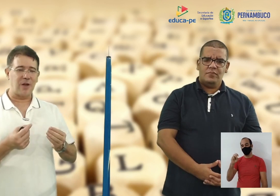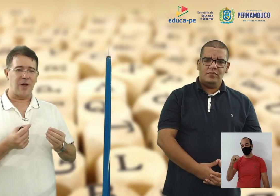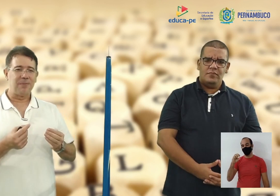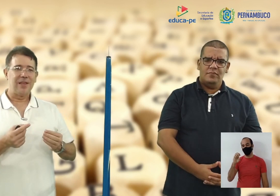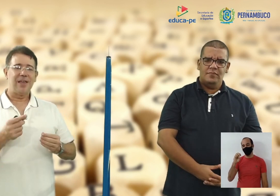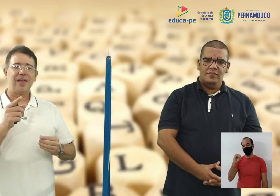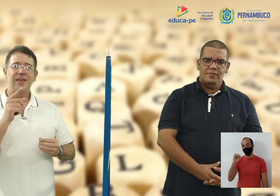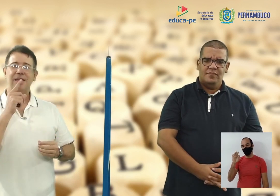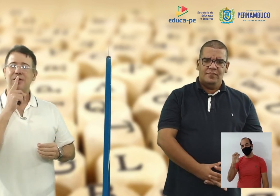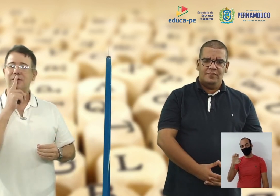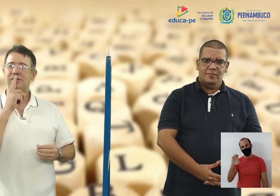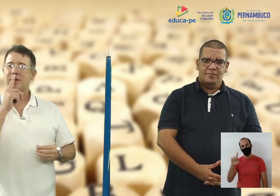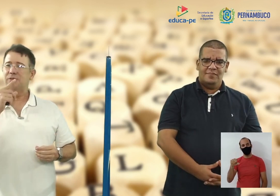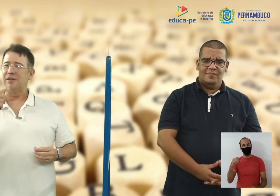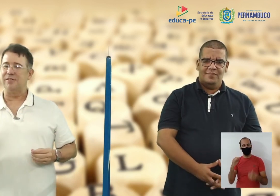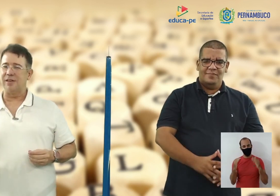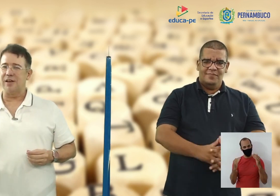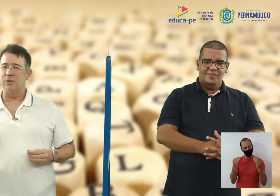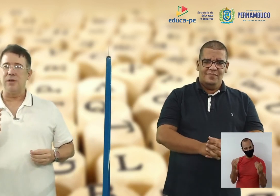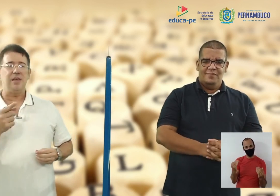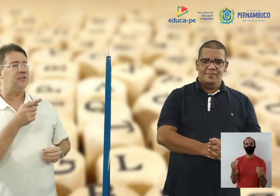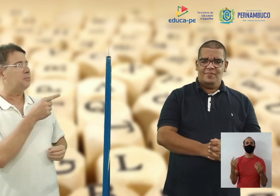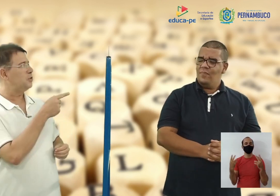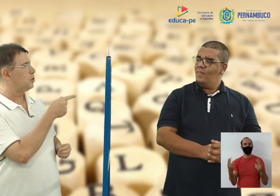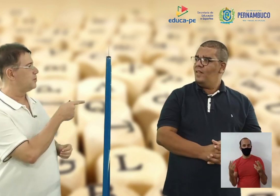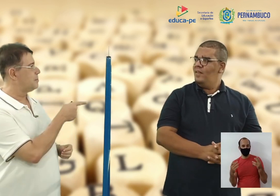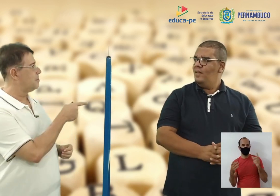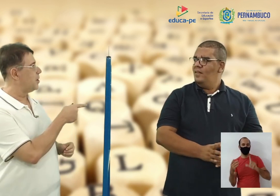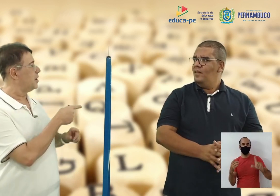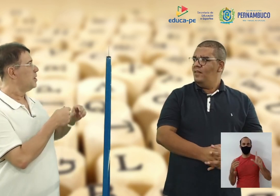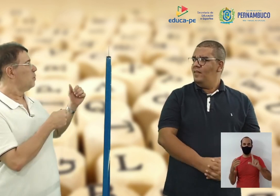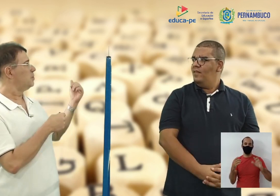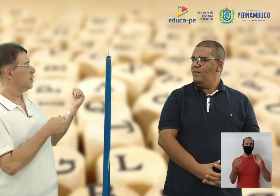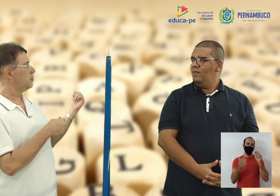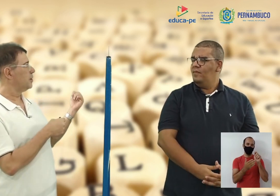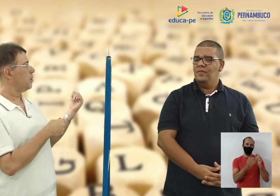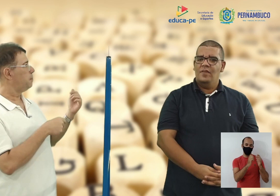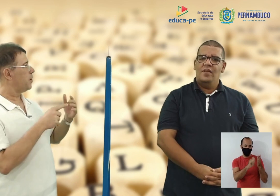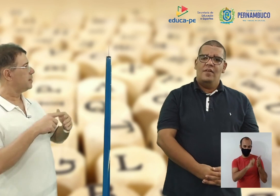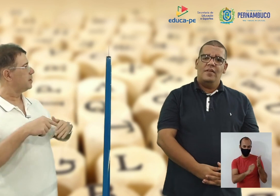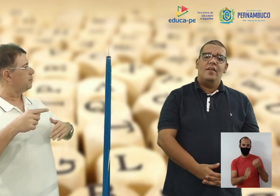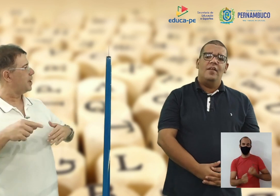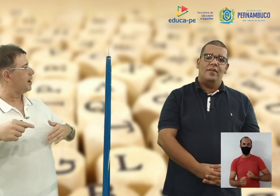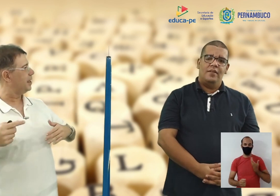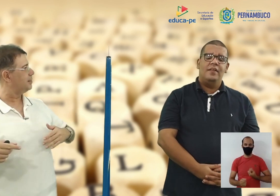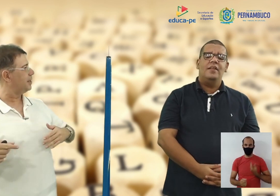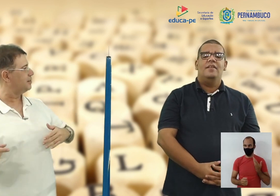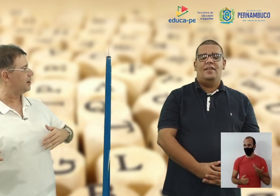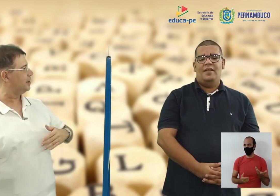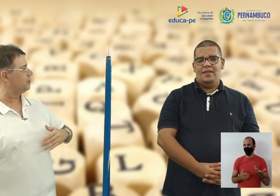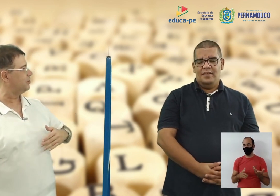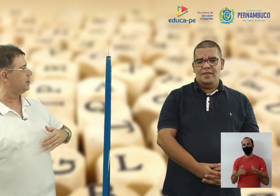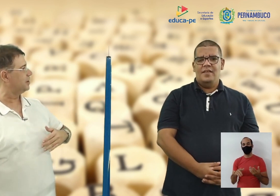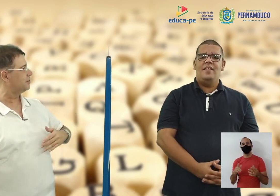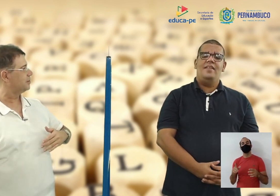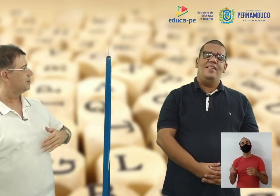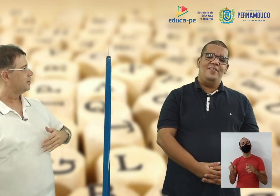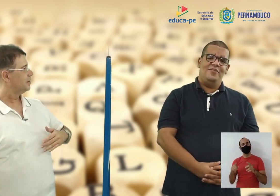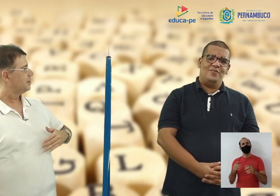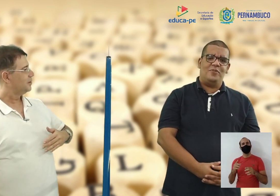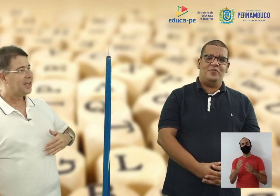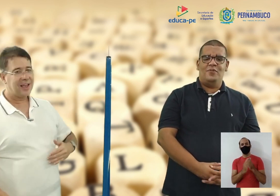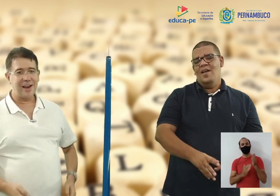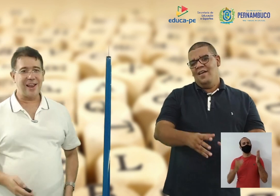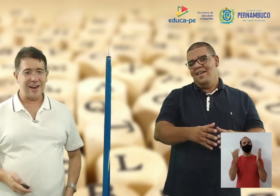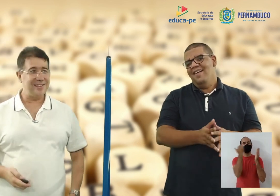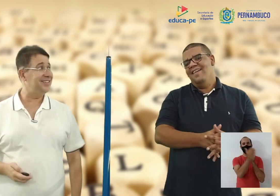poema só e que nós estamos iniciando, e isso me trouxe à memória o título, Um poeta que vai além das elegias.